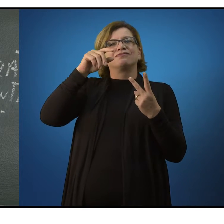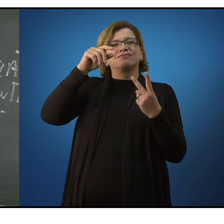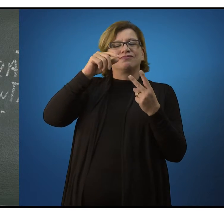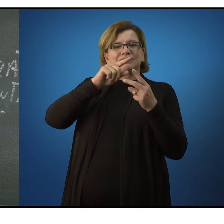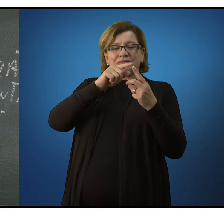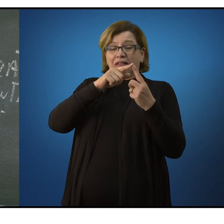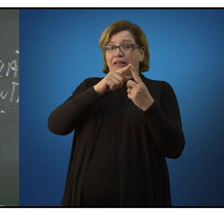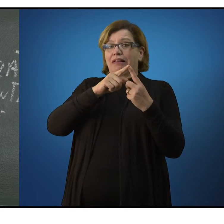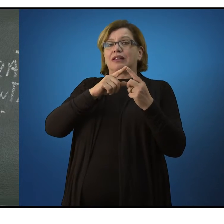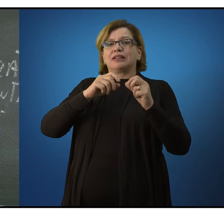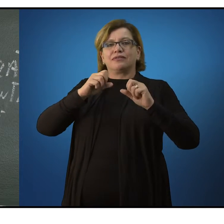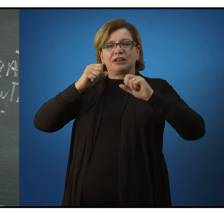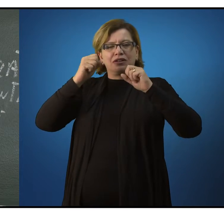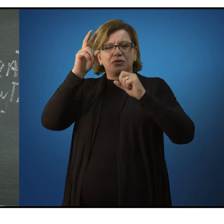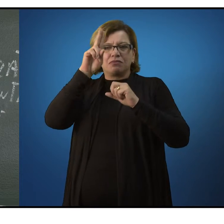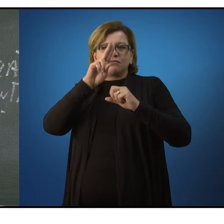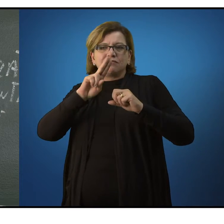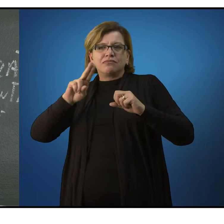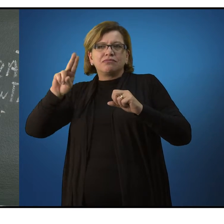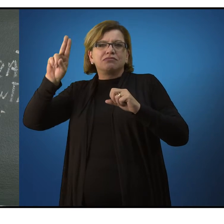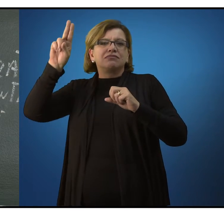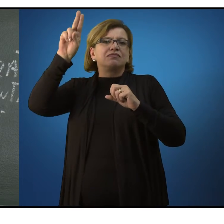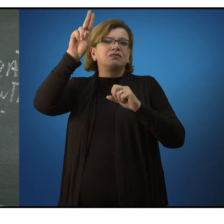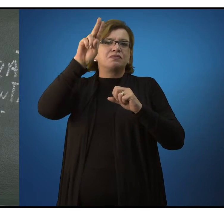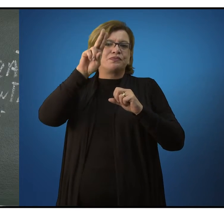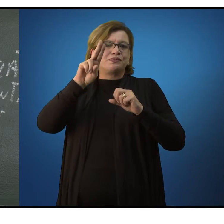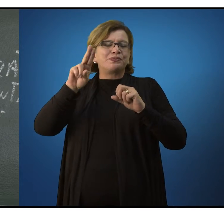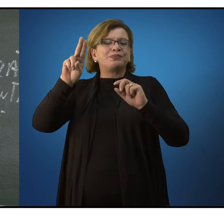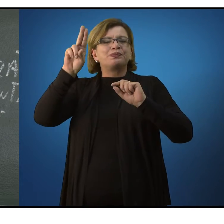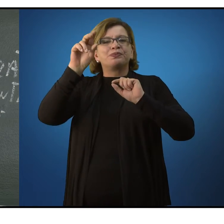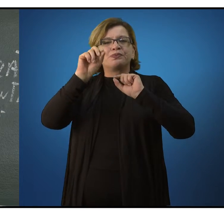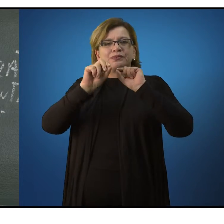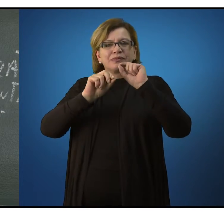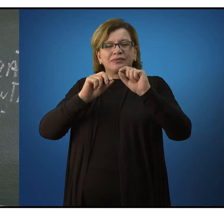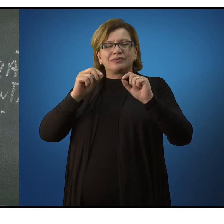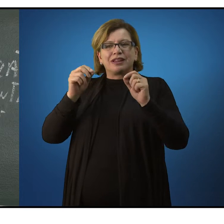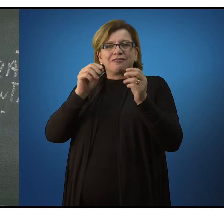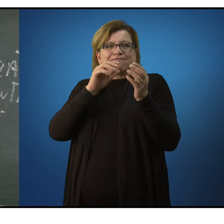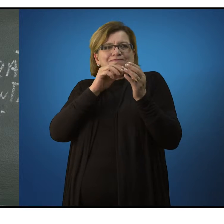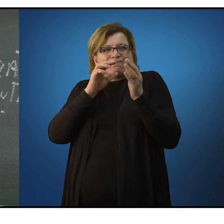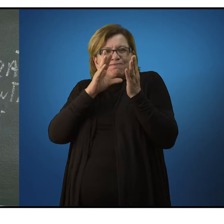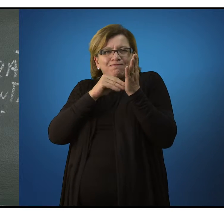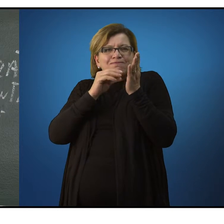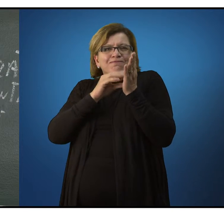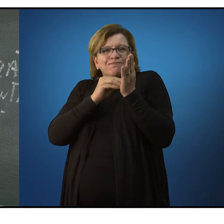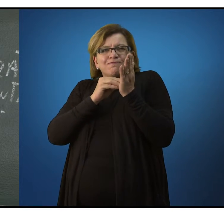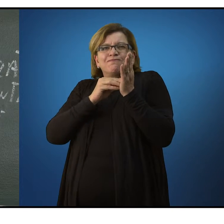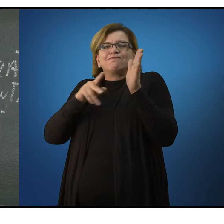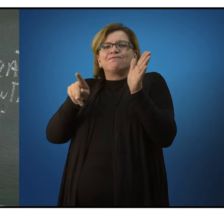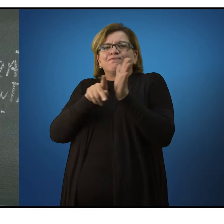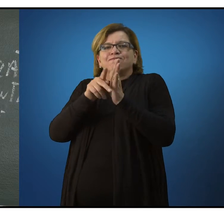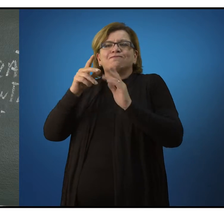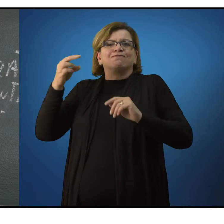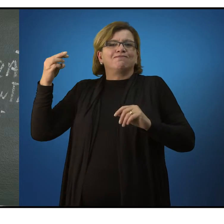que vai utilizar uma matriz, na verdade, platônica, ou de